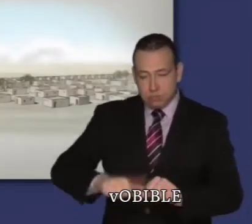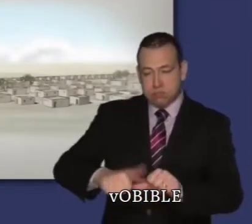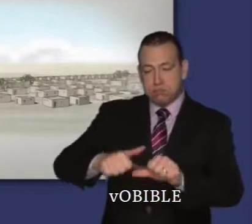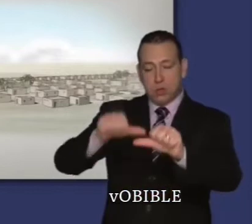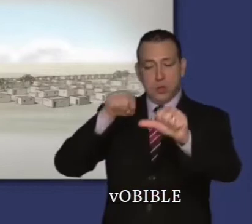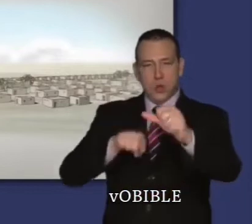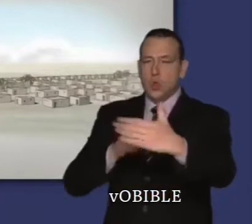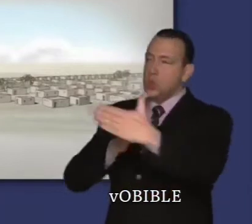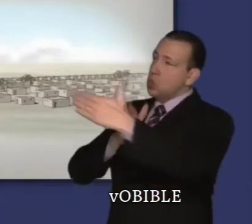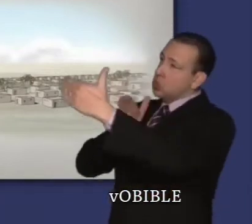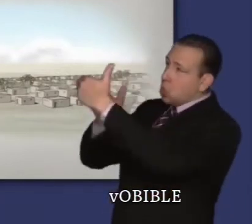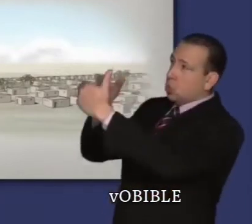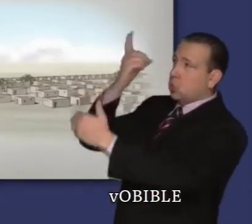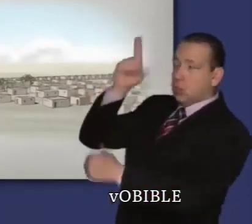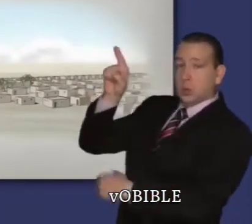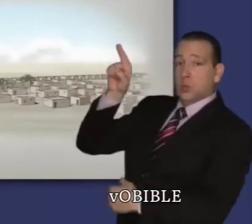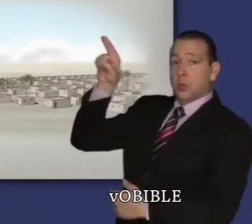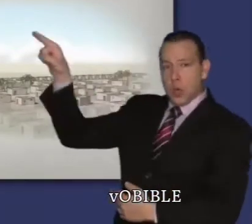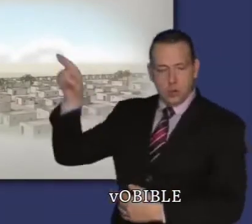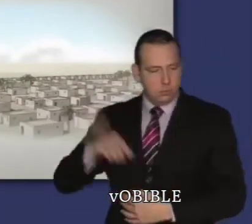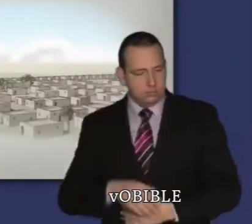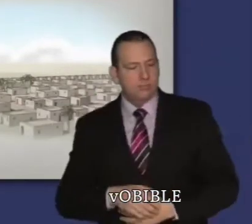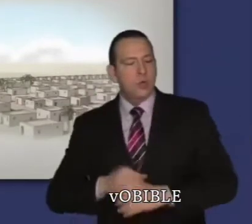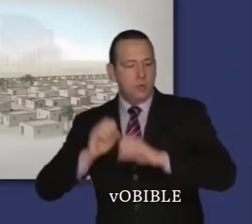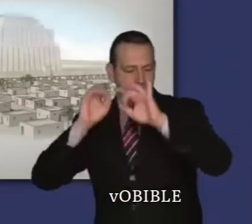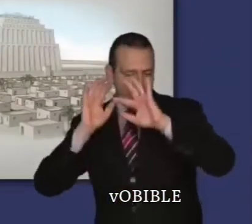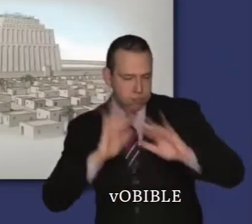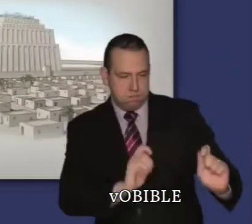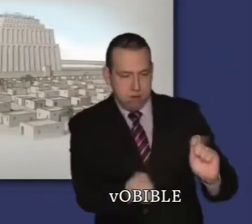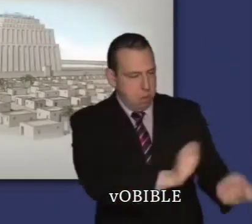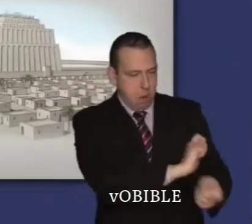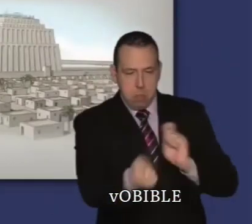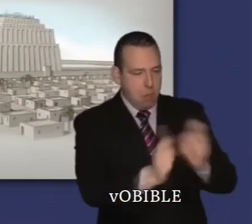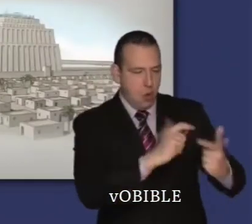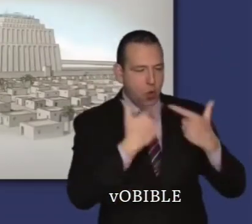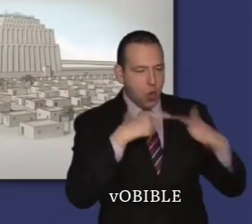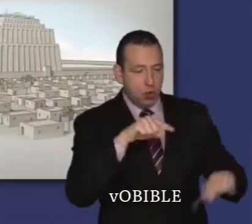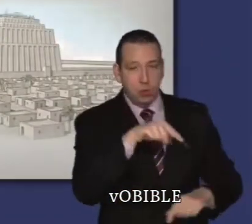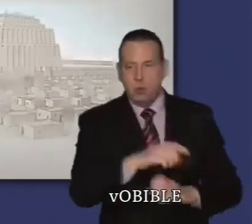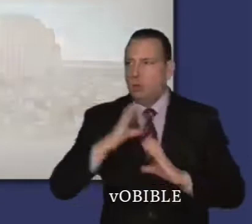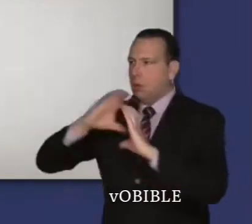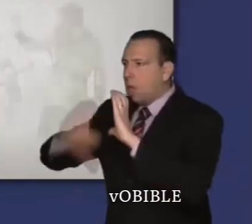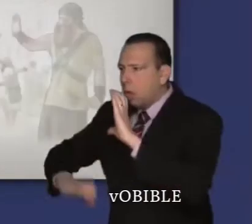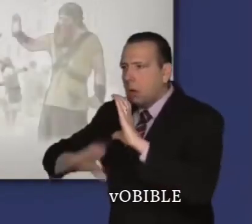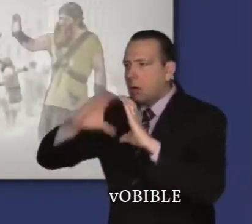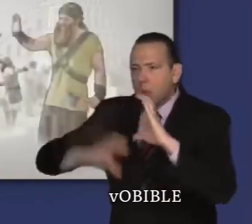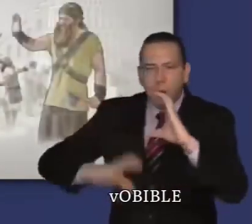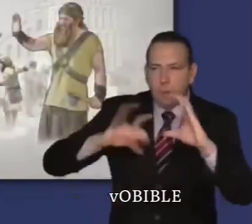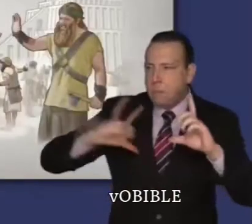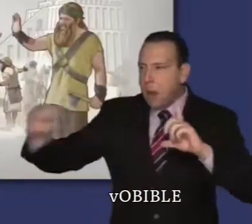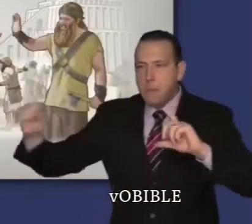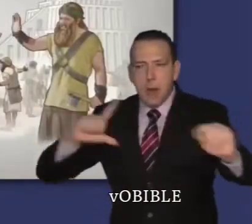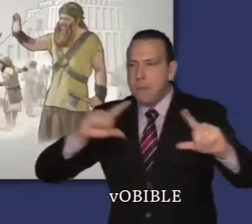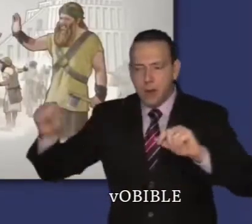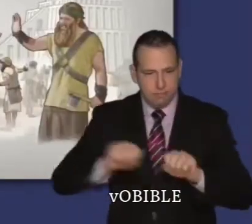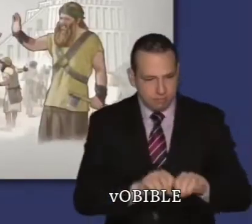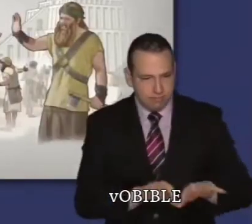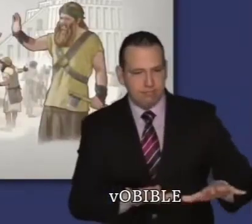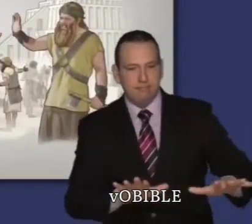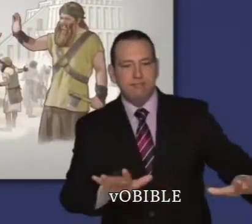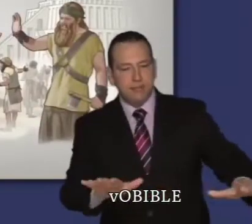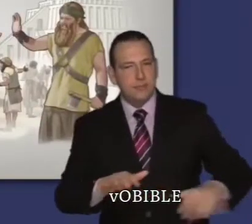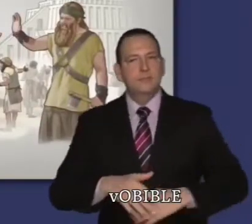tour, s'opposant ainsi au projet de Dieu qui veut que les humains remplissent la terre. Dieu met alors la confusion dans leur langage pour